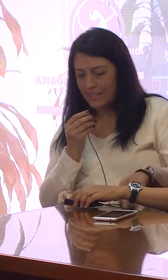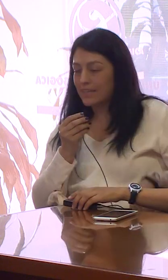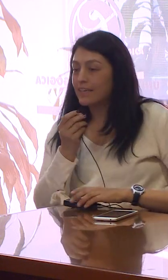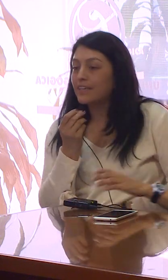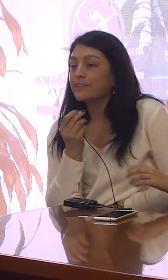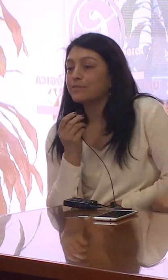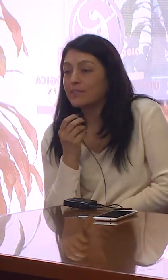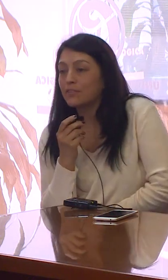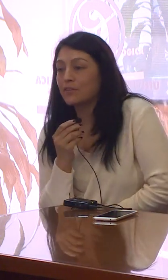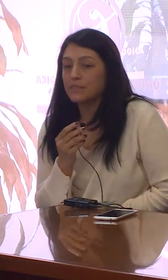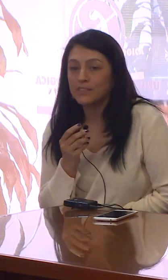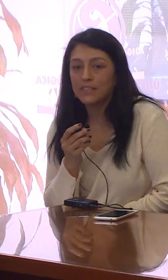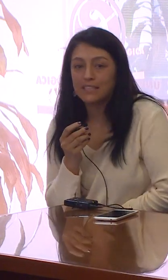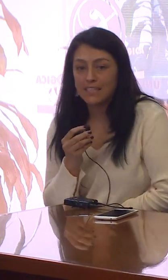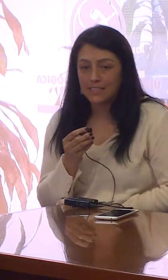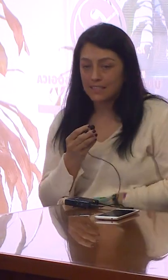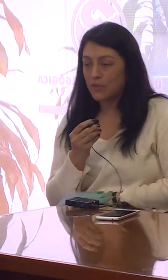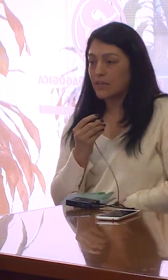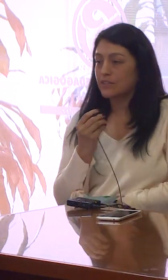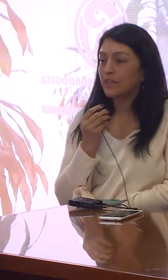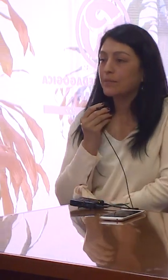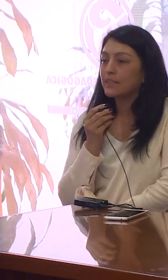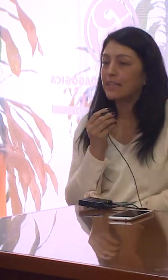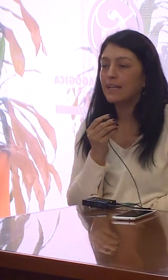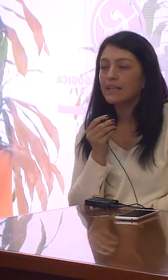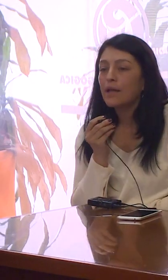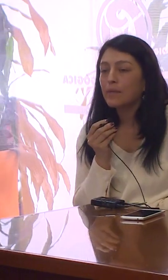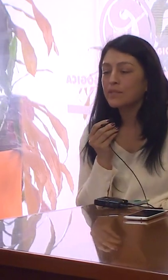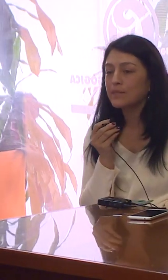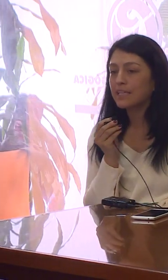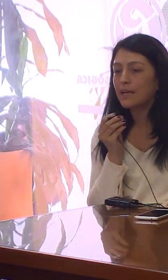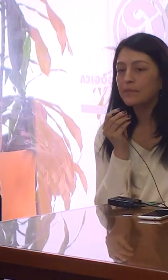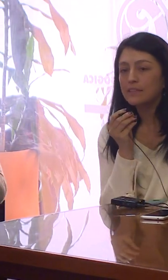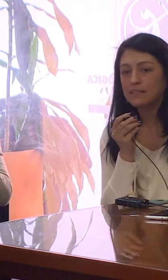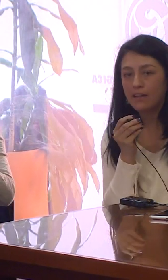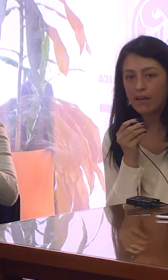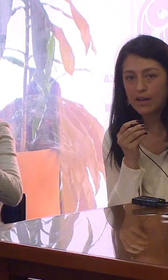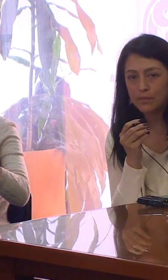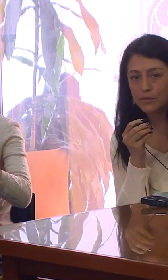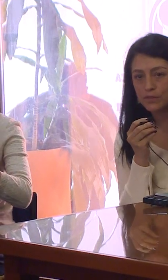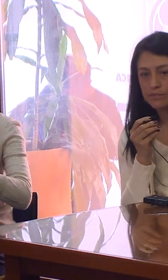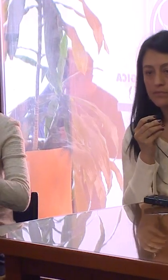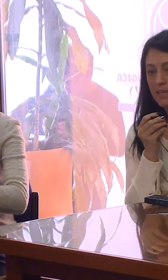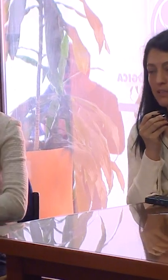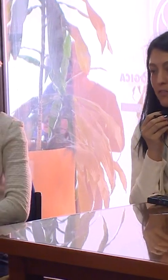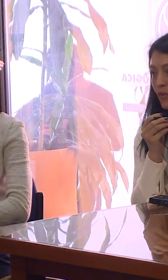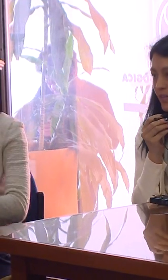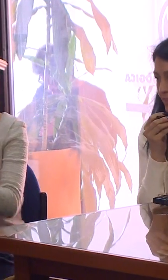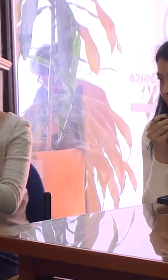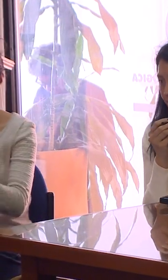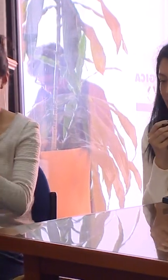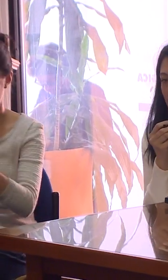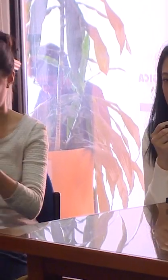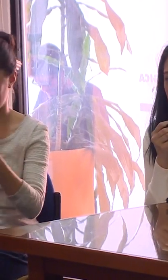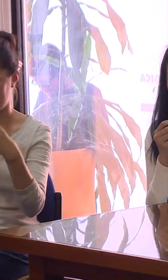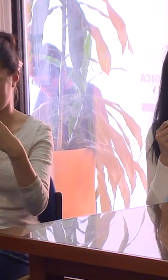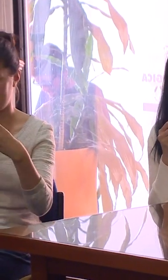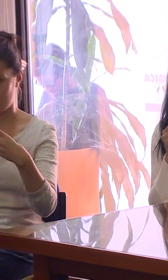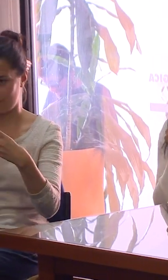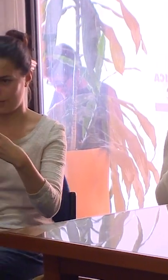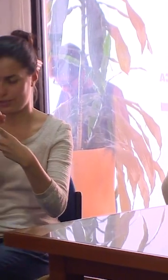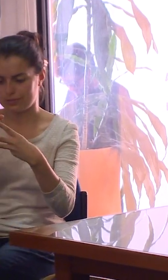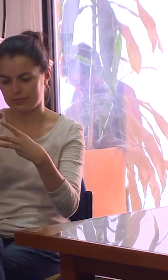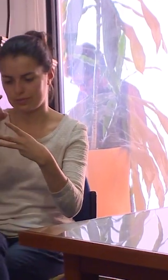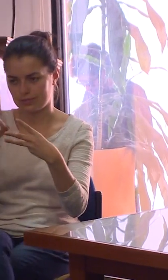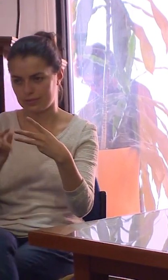Bueno, en la línea de formación en ciencias y educación ambiental, pues básicamente trabajamos tres enfoques. De igual